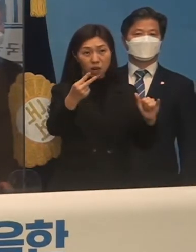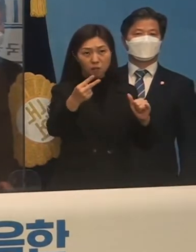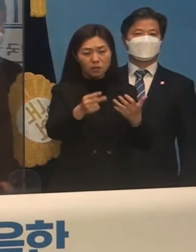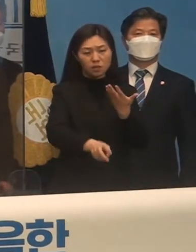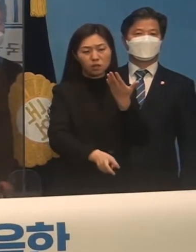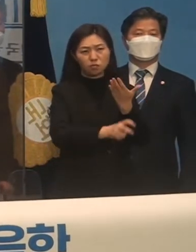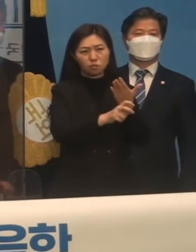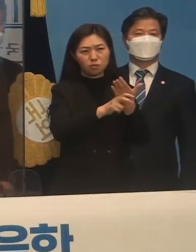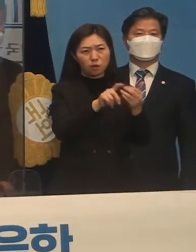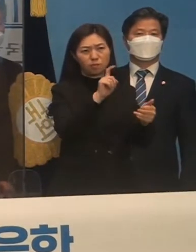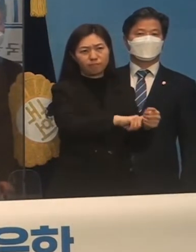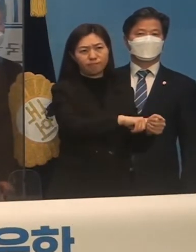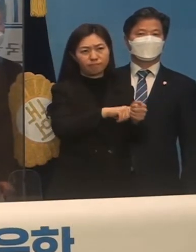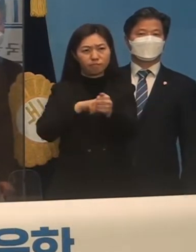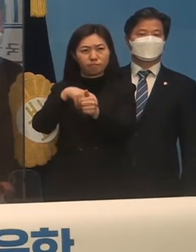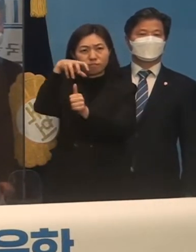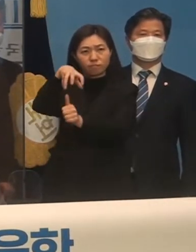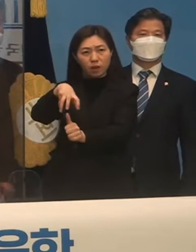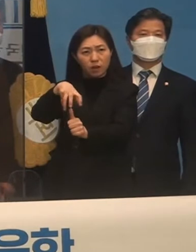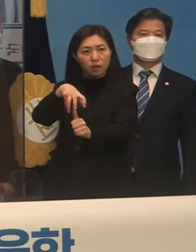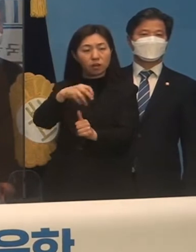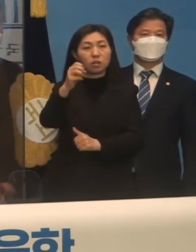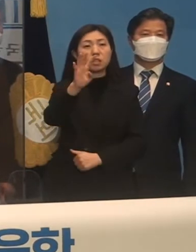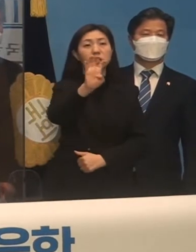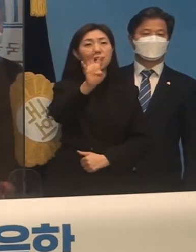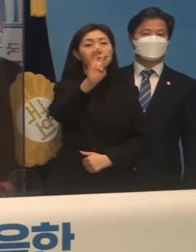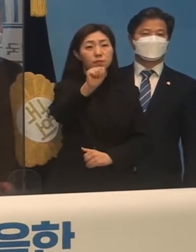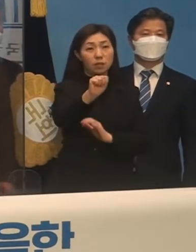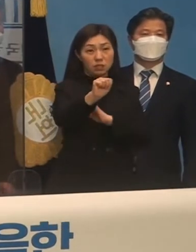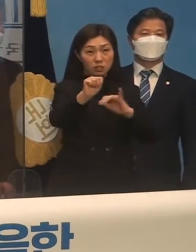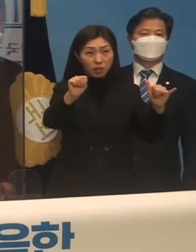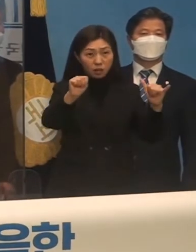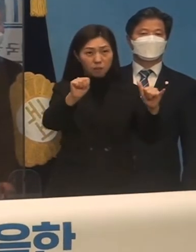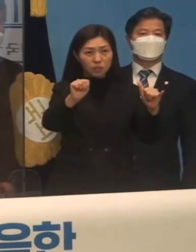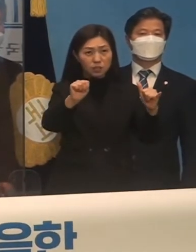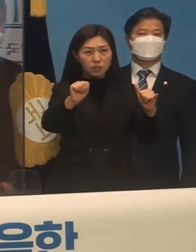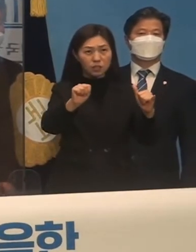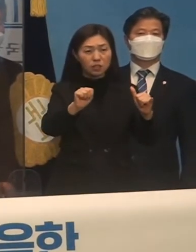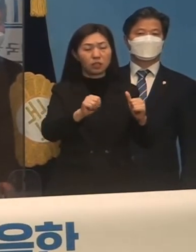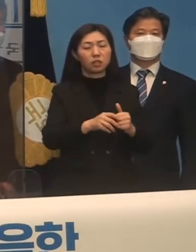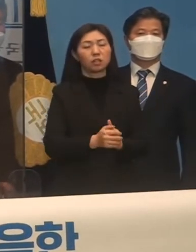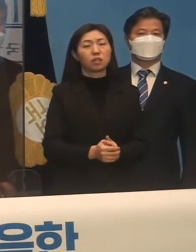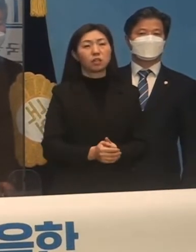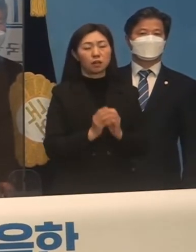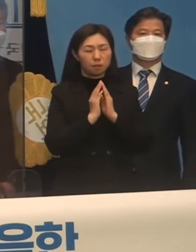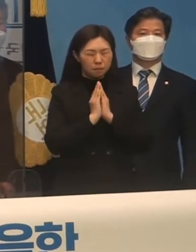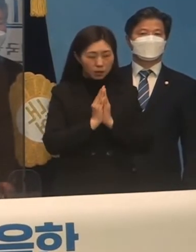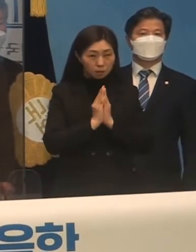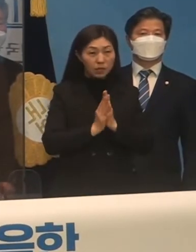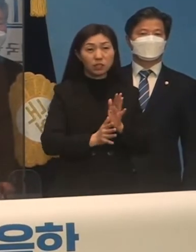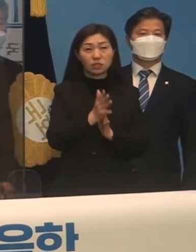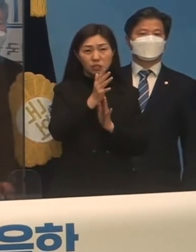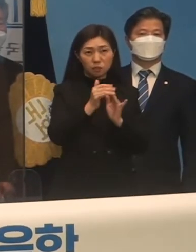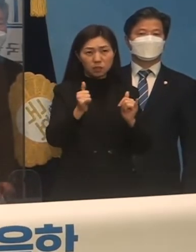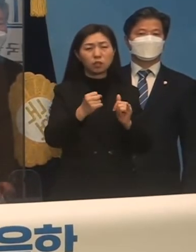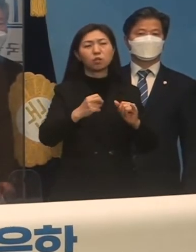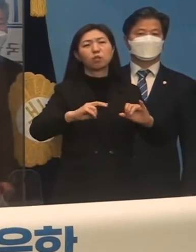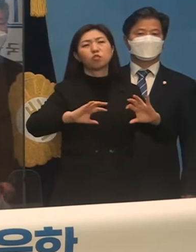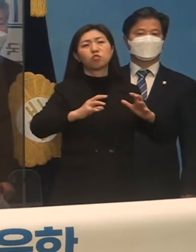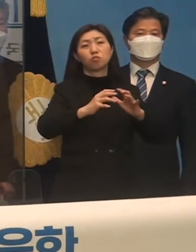구금 상태에 있고 40만 가까운 미얀마 시민들,